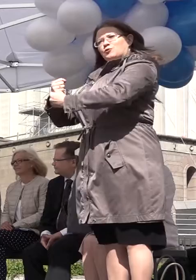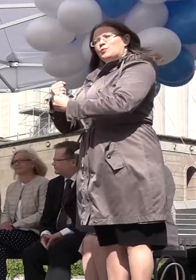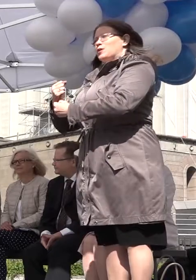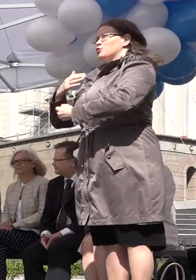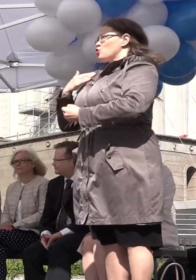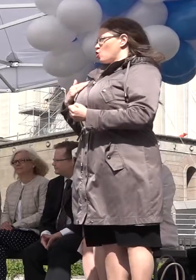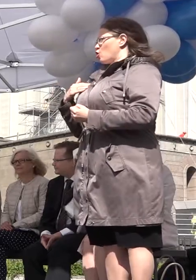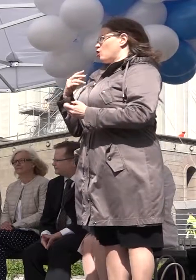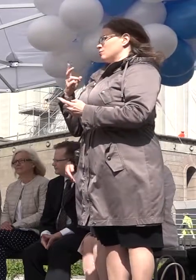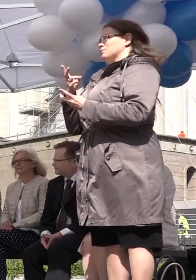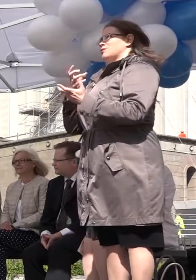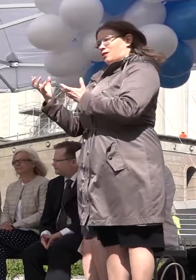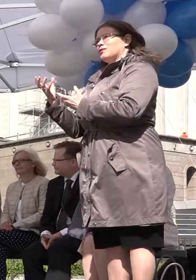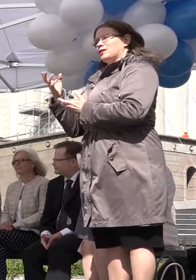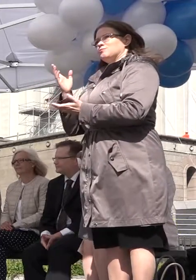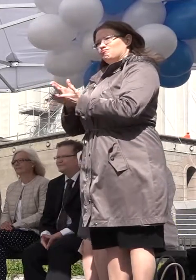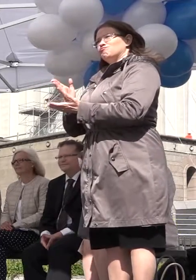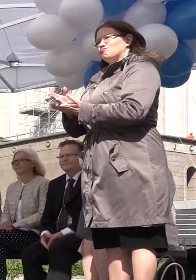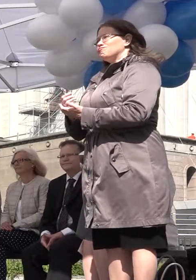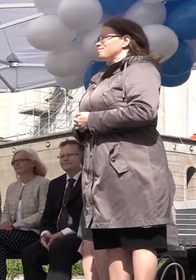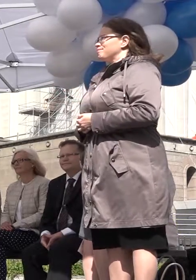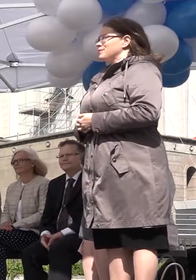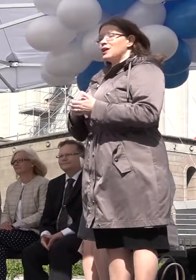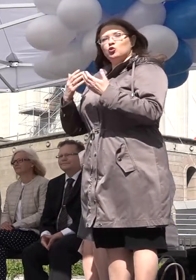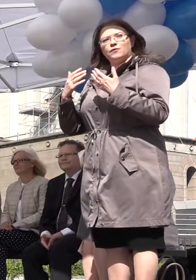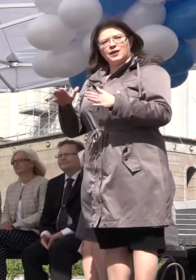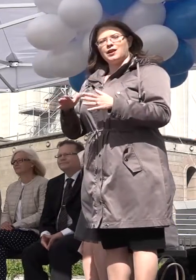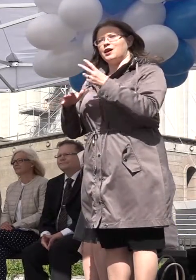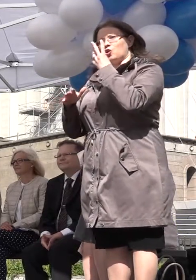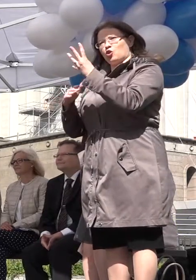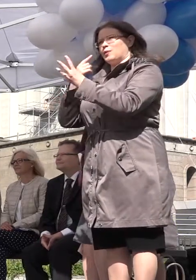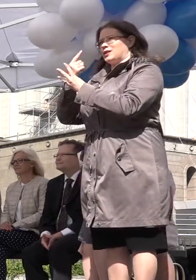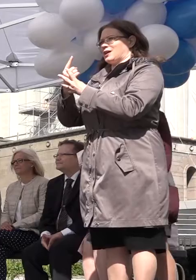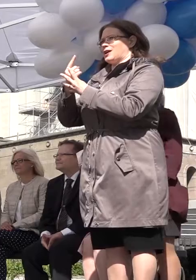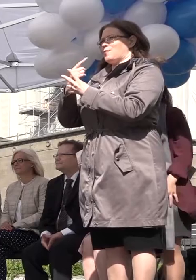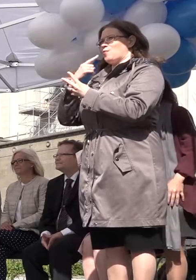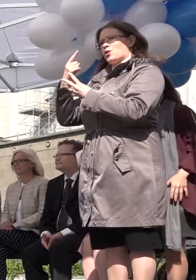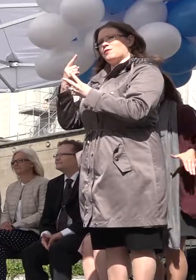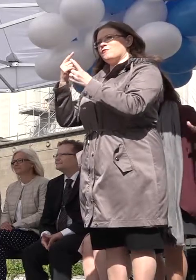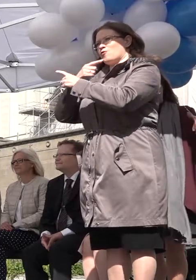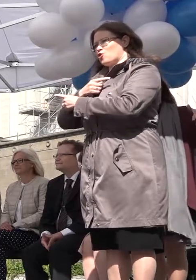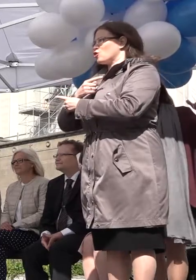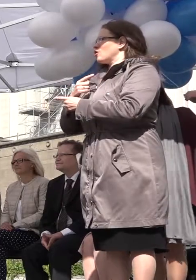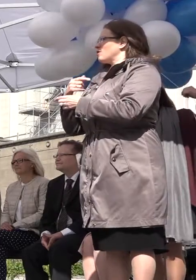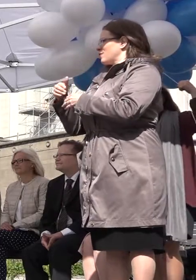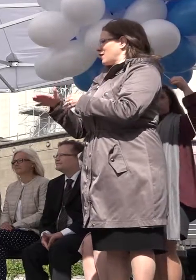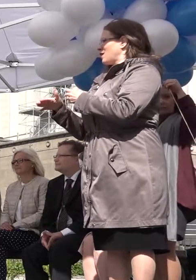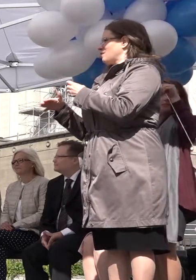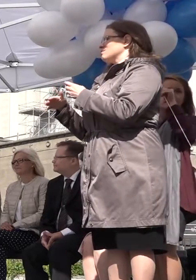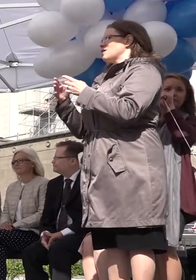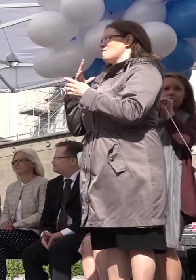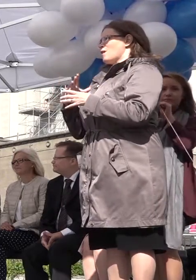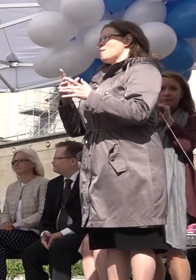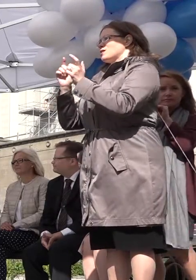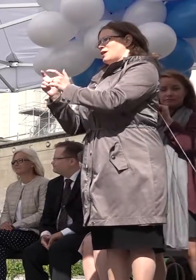tarvitaan paljon. Meillä on vielä tulossa kolme tärkeää puheenvuoroa tervehdystä